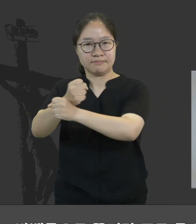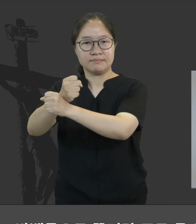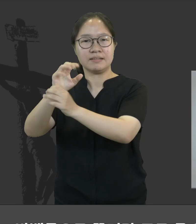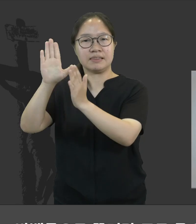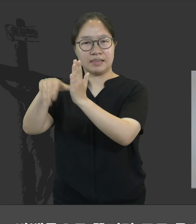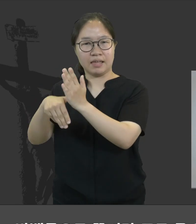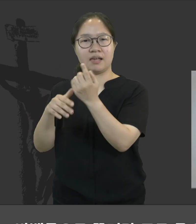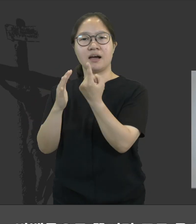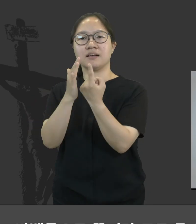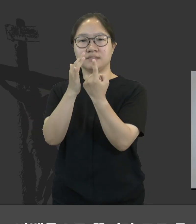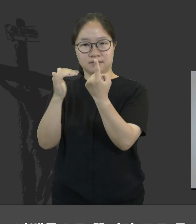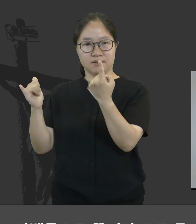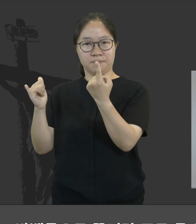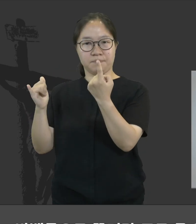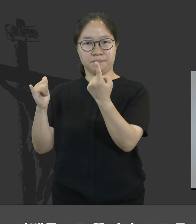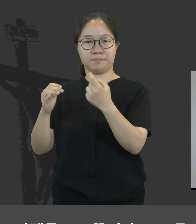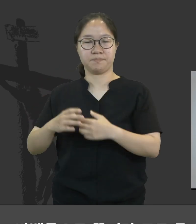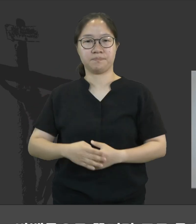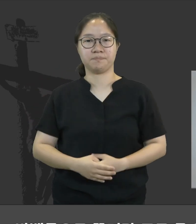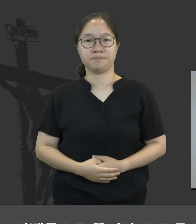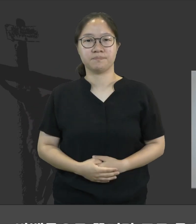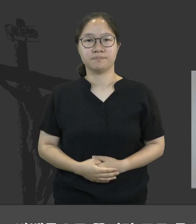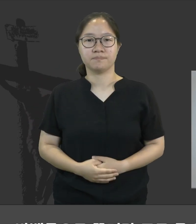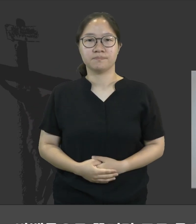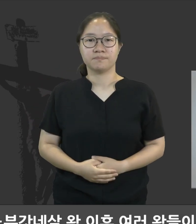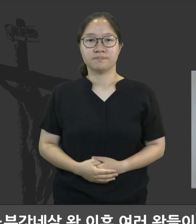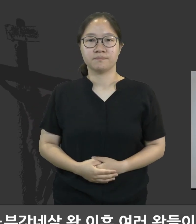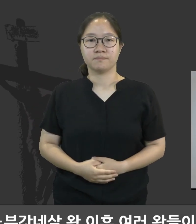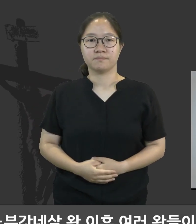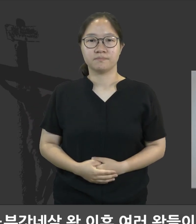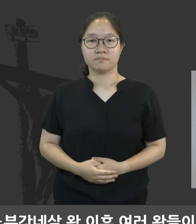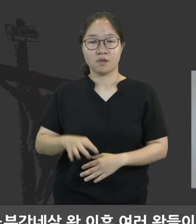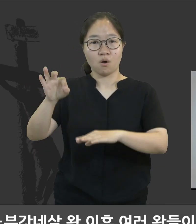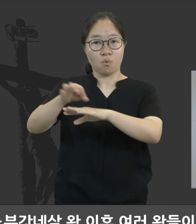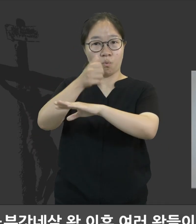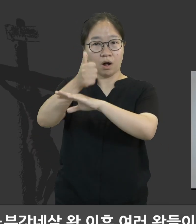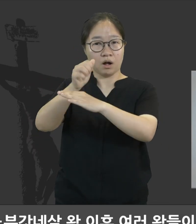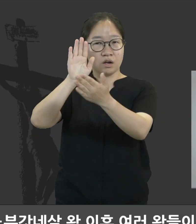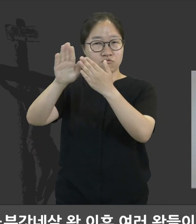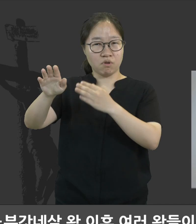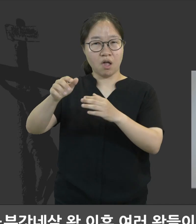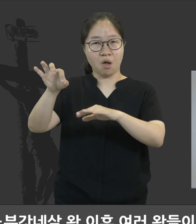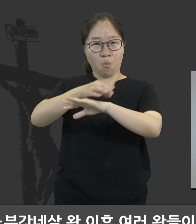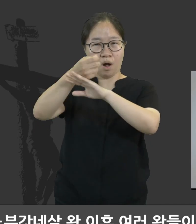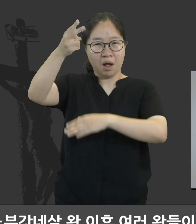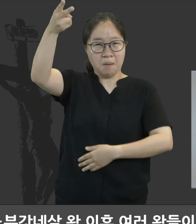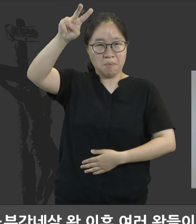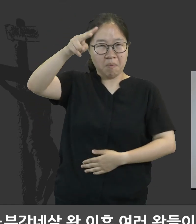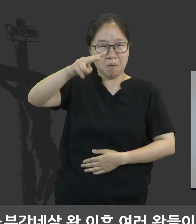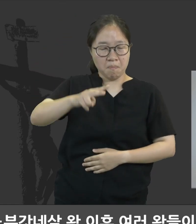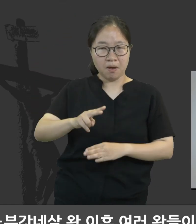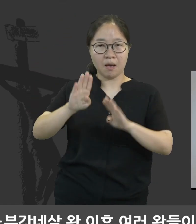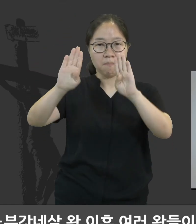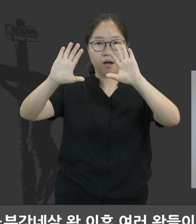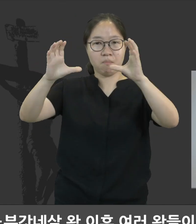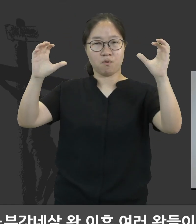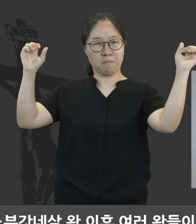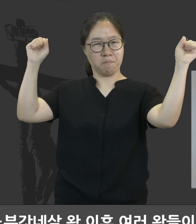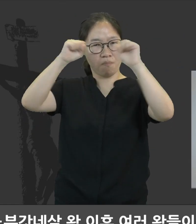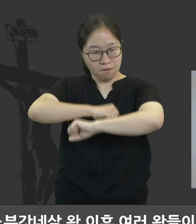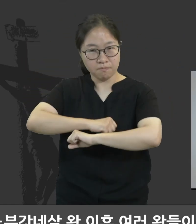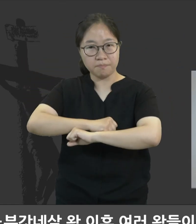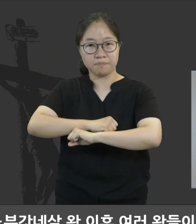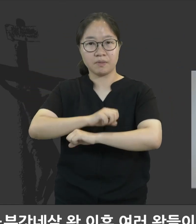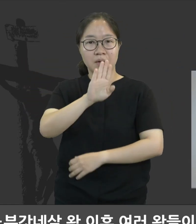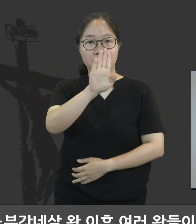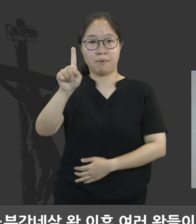포로 중 하나였습니다. 느부갓네살 왕 이후 여러 왕들이 바뀌고 바벨론이 멸망한 후 바사의 고레스